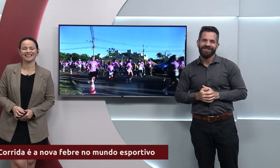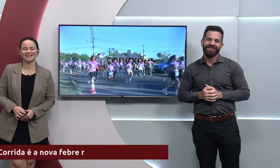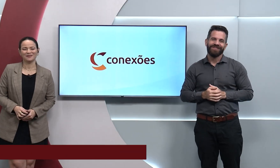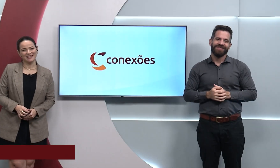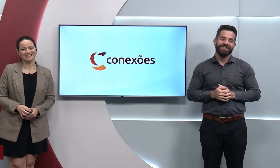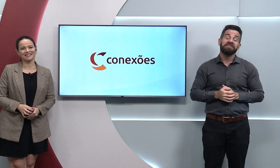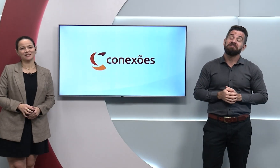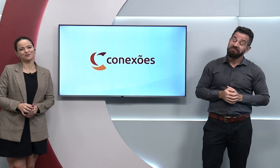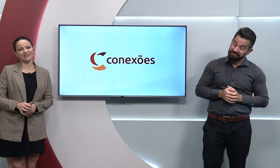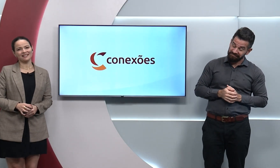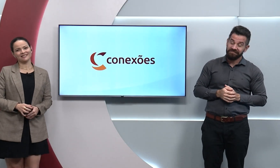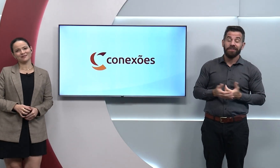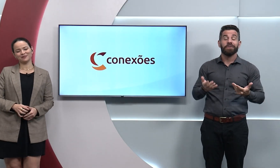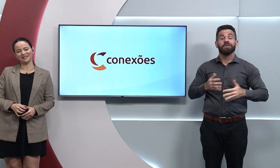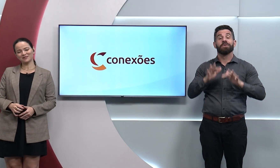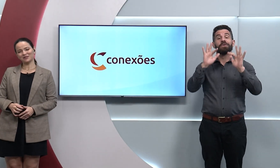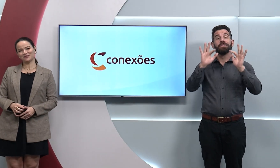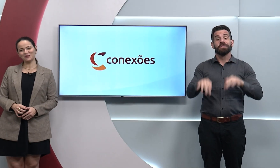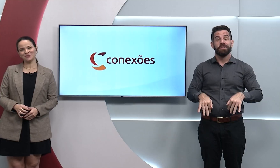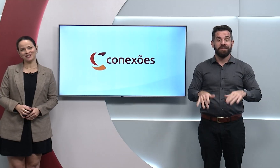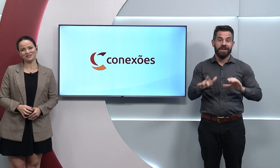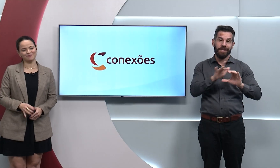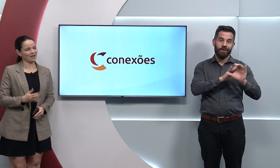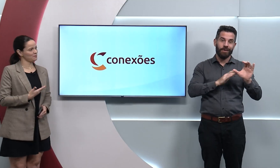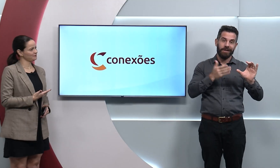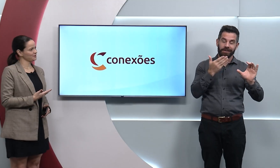Bom, e é assim que a gente finaliza o Conexões de hoje. Eu e o professor